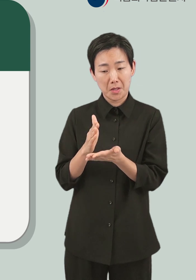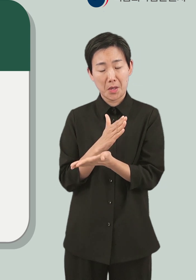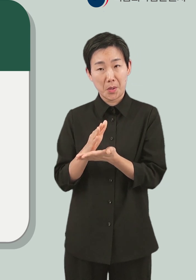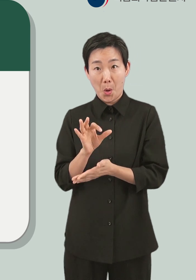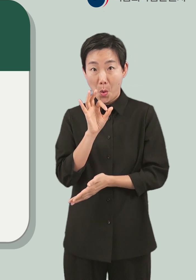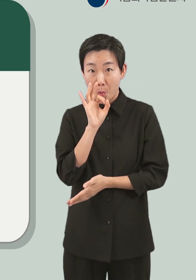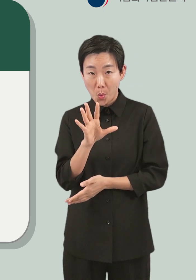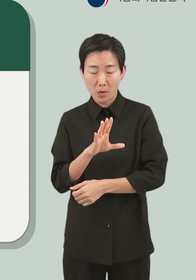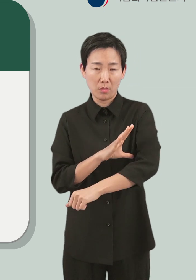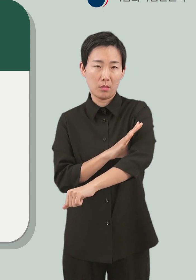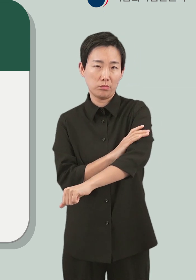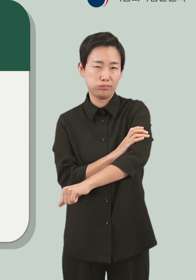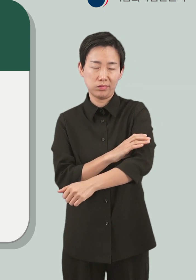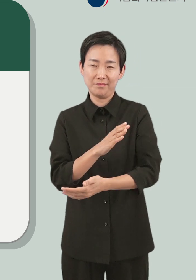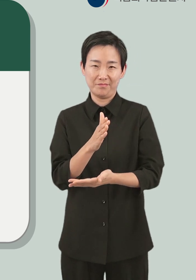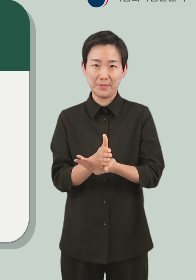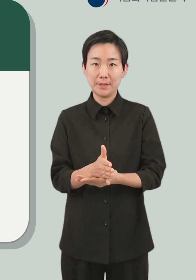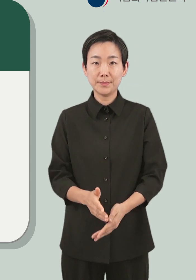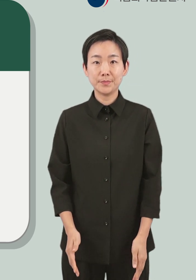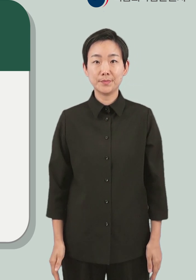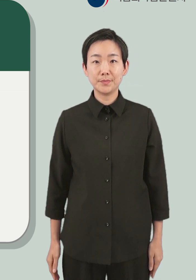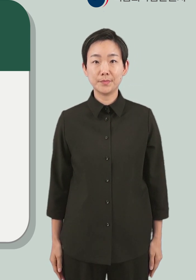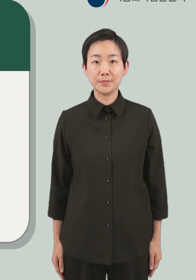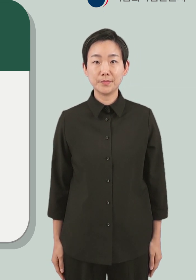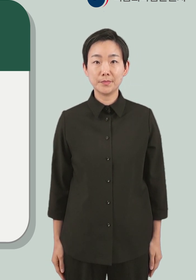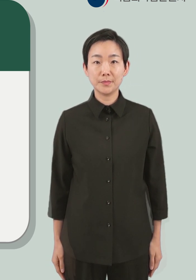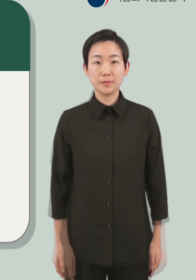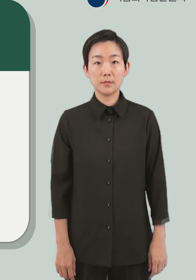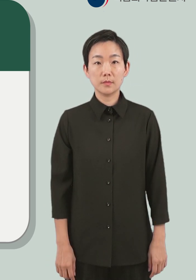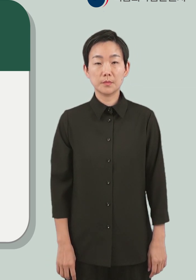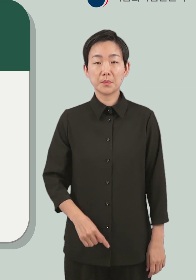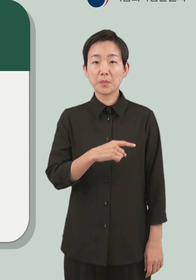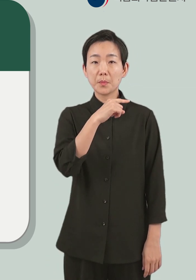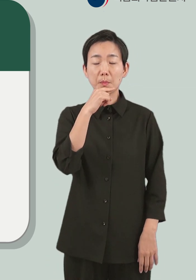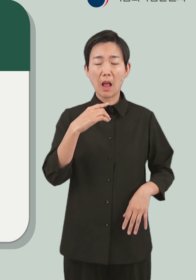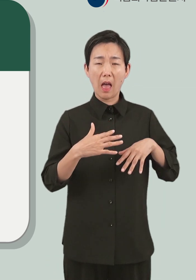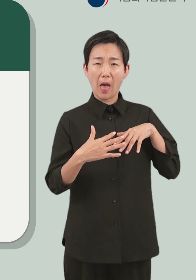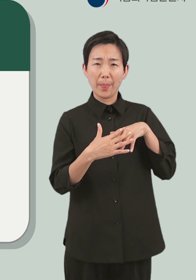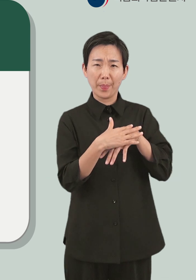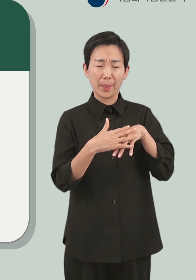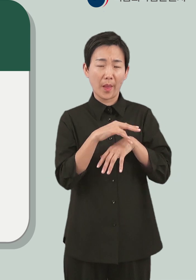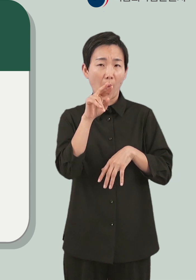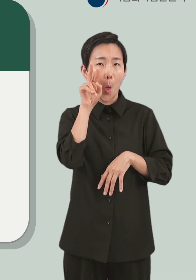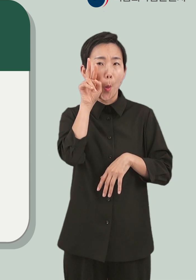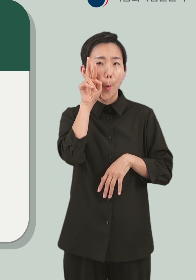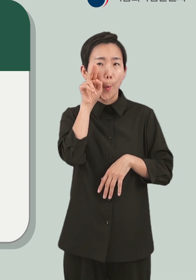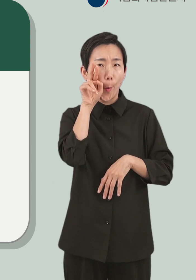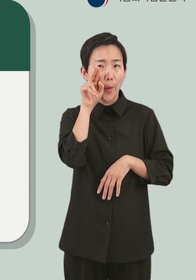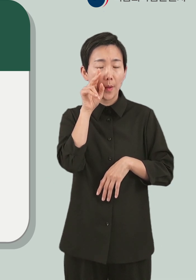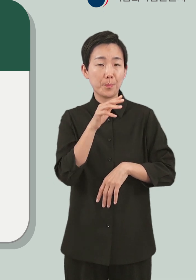장기적인 혈뇨 장애 등을 일으키지 않도록 팔의 상태를 확인하며 사용합니다.